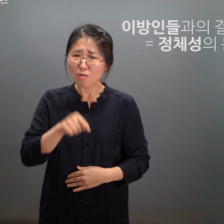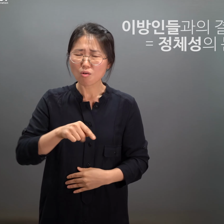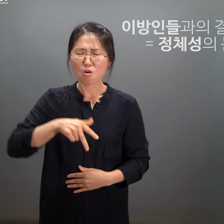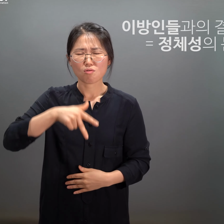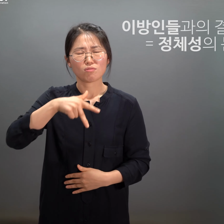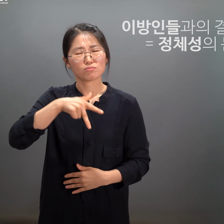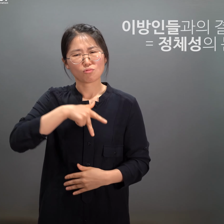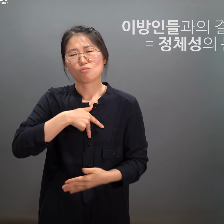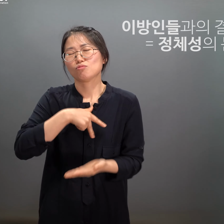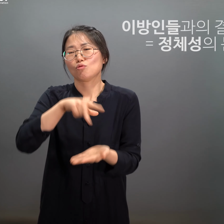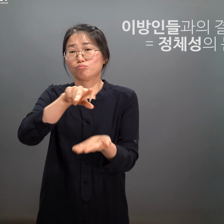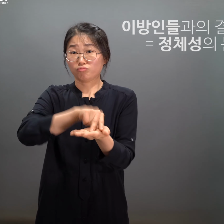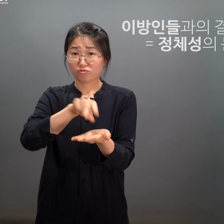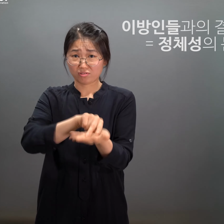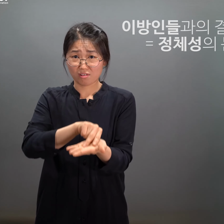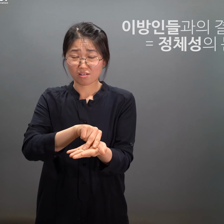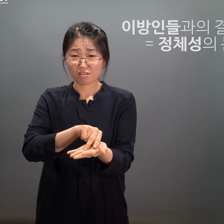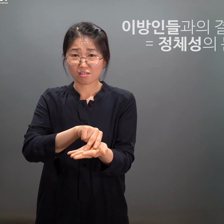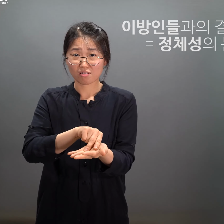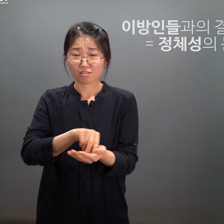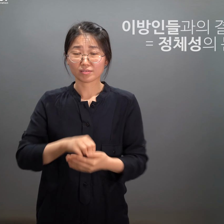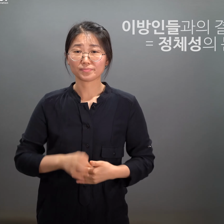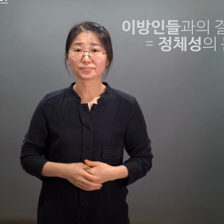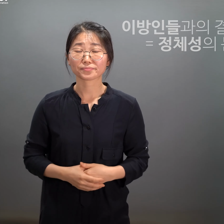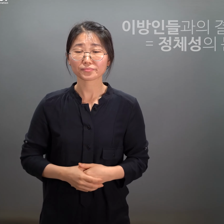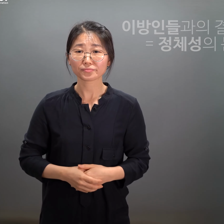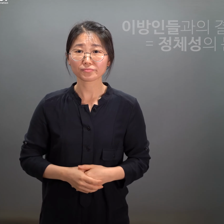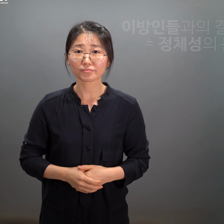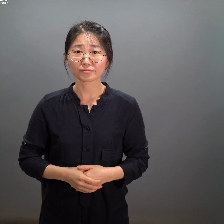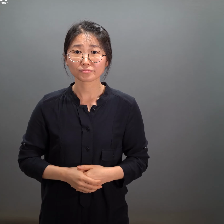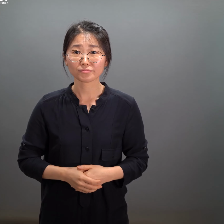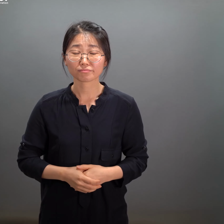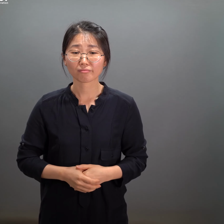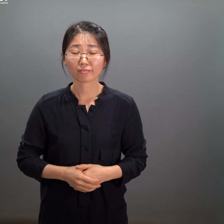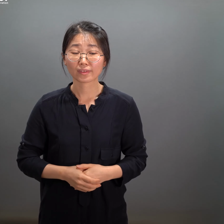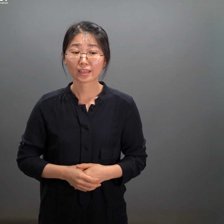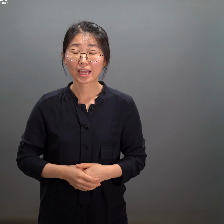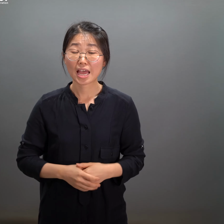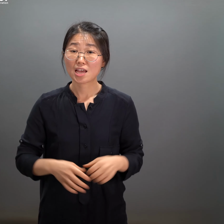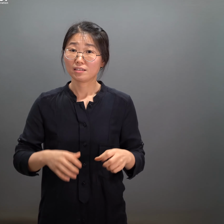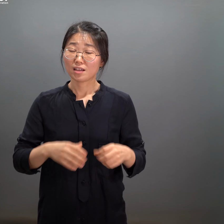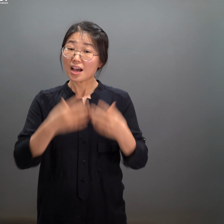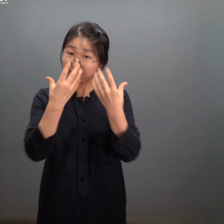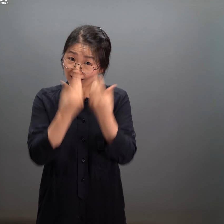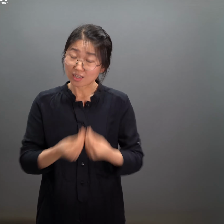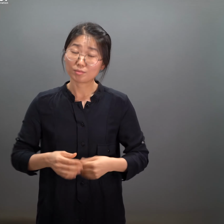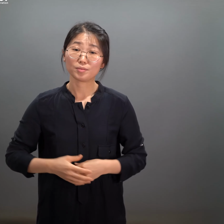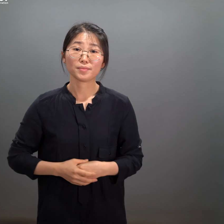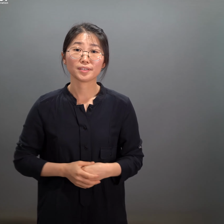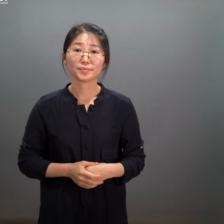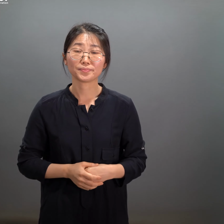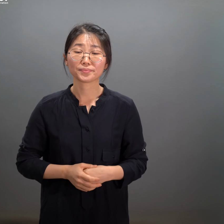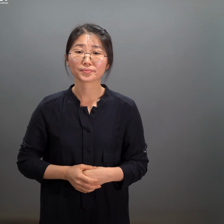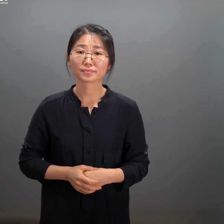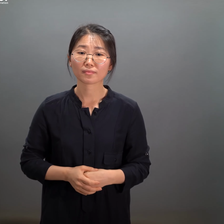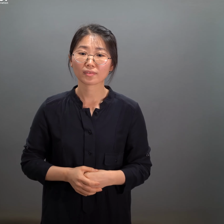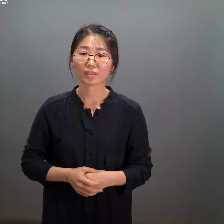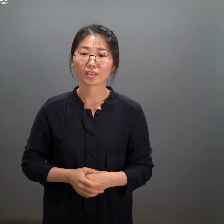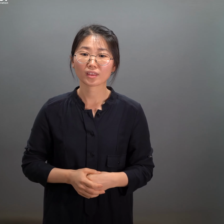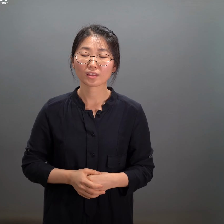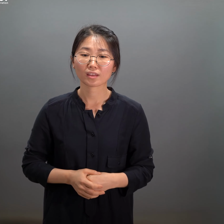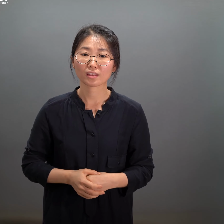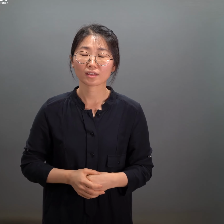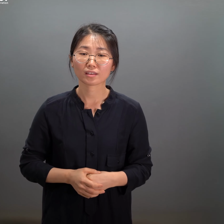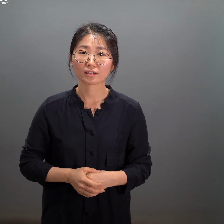그 결혼의 문제는요, 정체성의 문제였습니다. 민수기의 예와 같이 간단하게 가정의 이야기를 예로